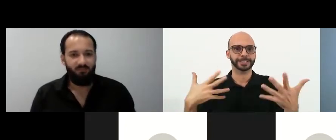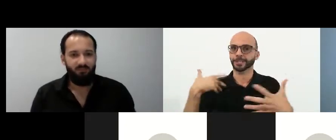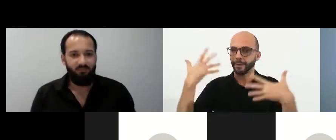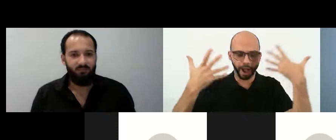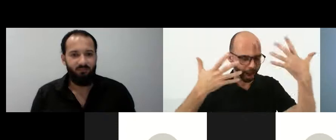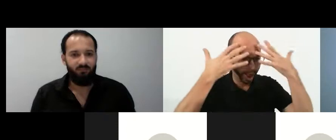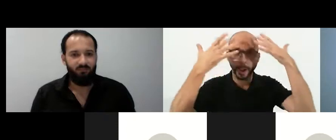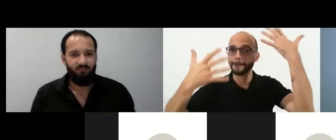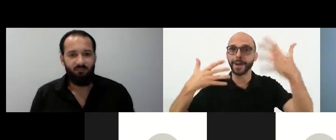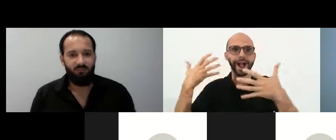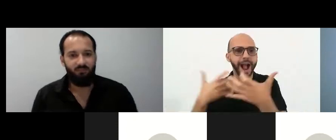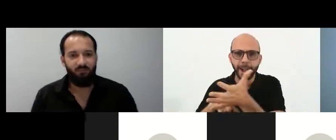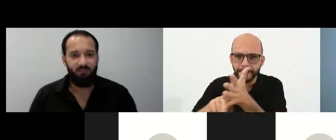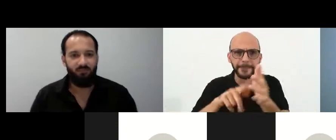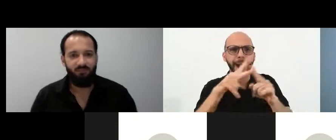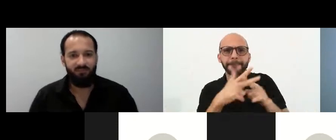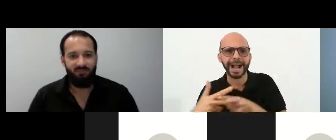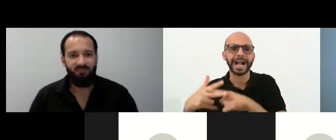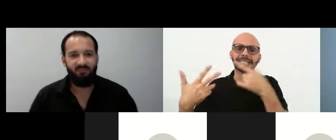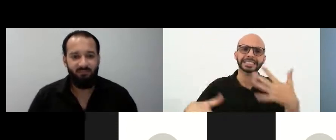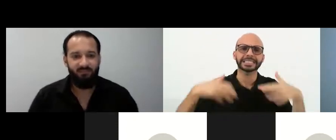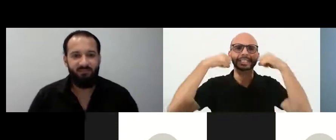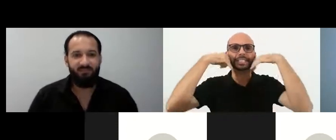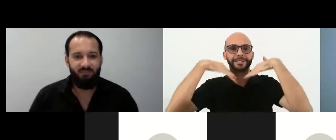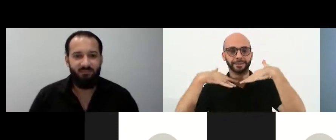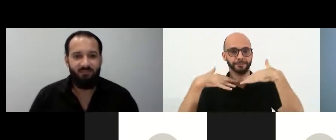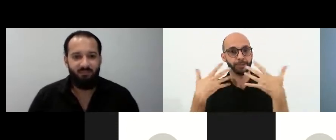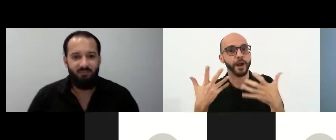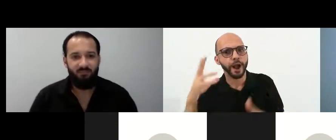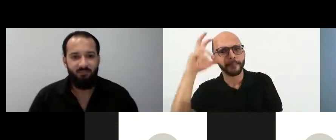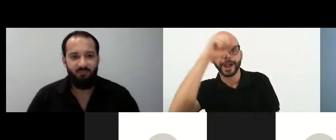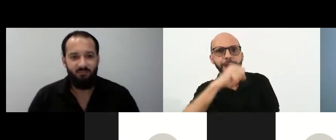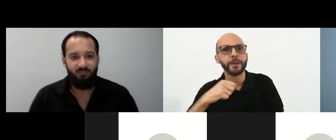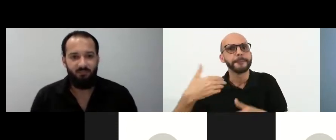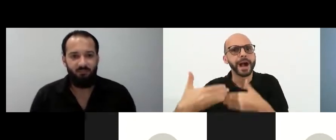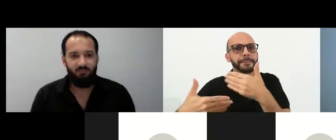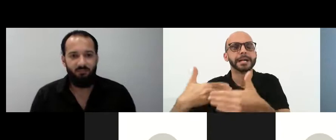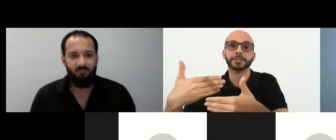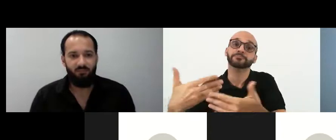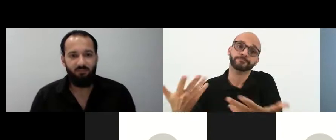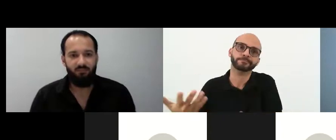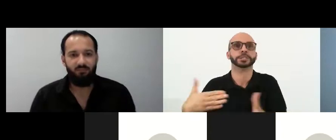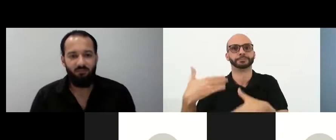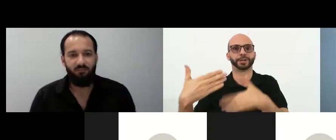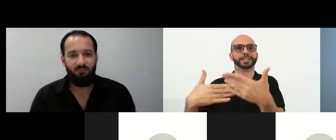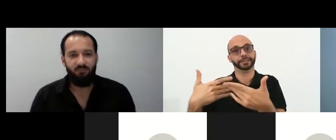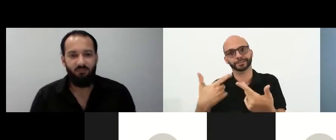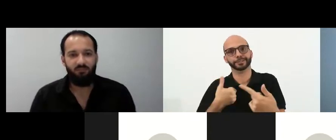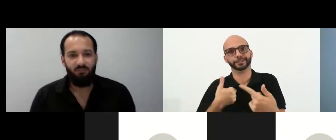aplicativo, a plataforma, o Zoom. E eu estava aqui preocupado, pesquisando como é que eram as configurações, como aprender,